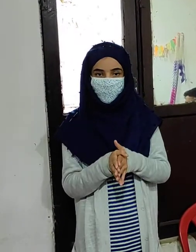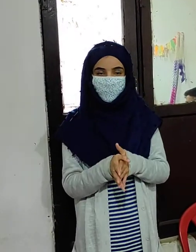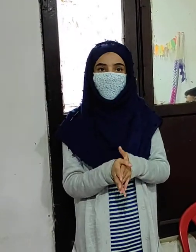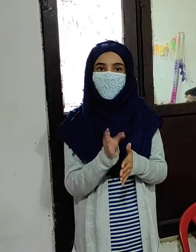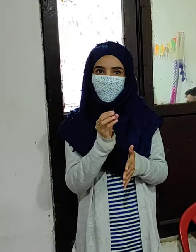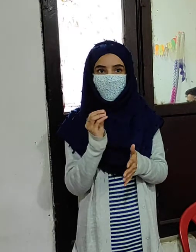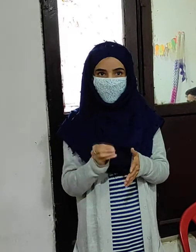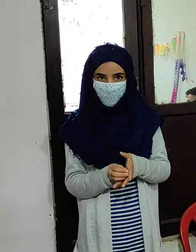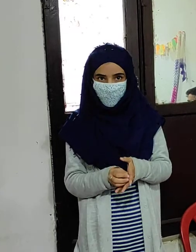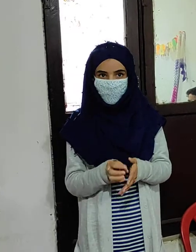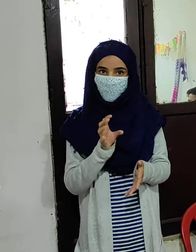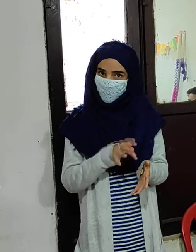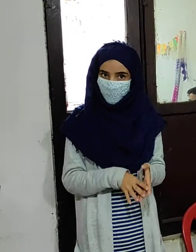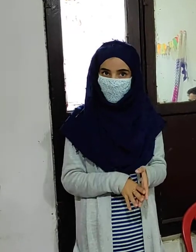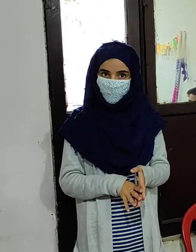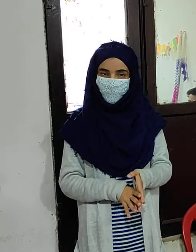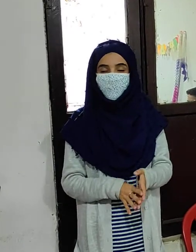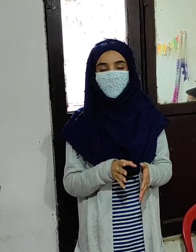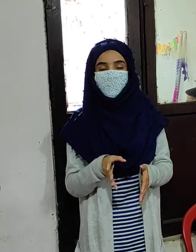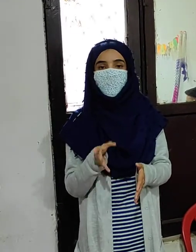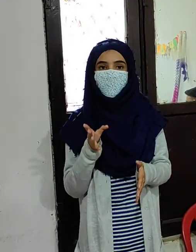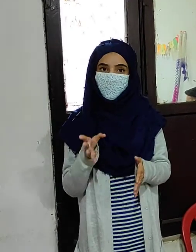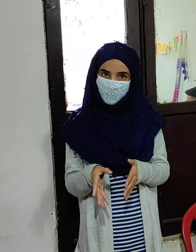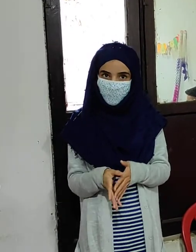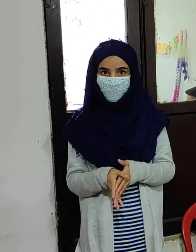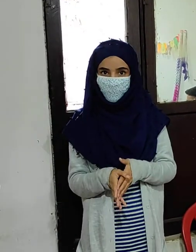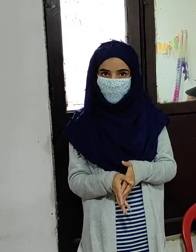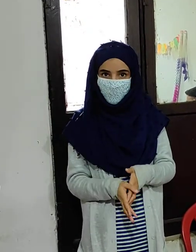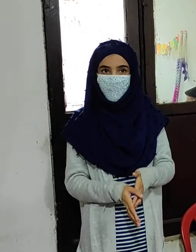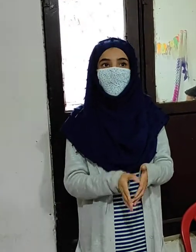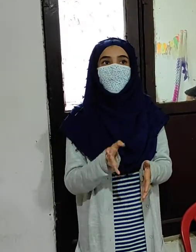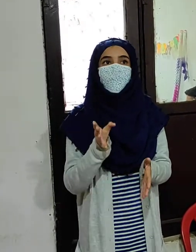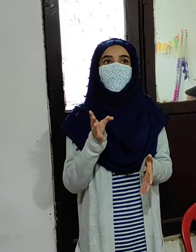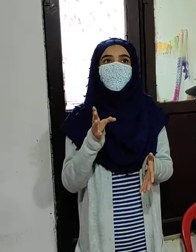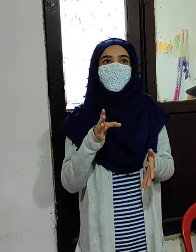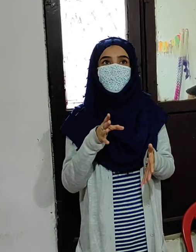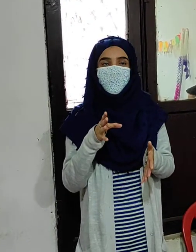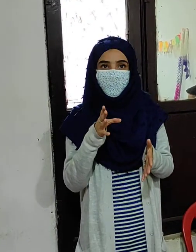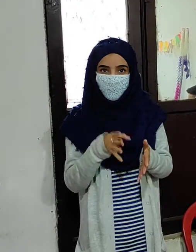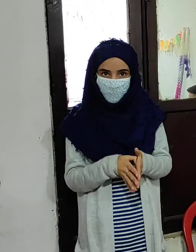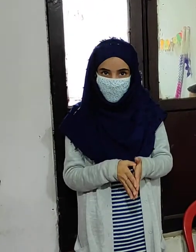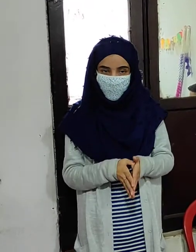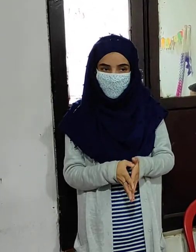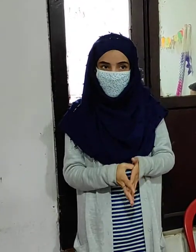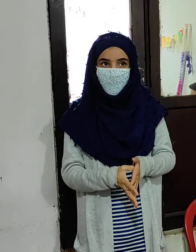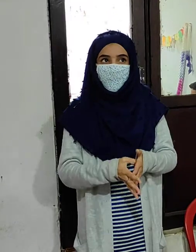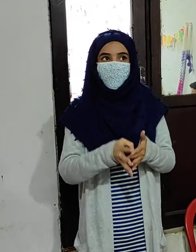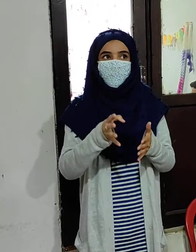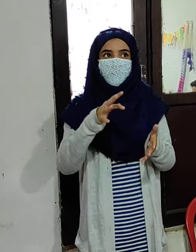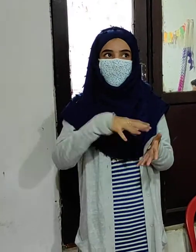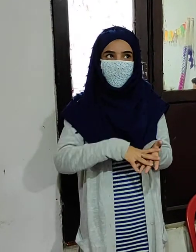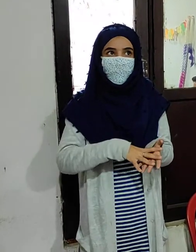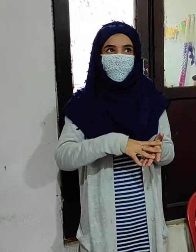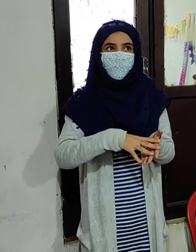होता है, मिडल लैमेला। जो मिडल लैमेला होता है वो कैल्शियम पैक्टेट से बना होता है, और जो ये मिडल लैमेला होता है ये